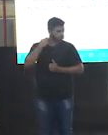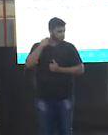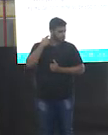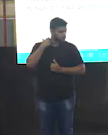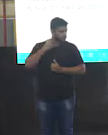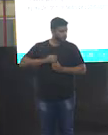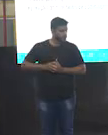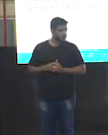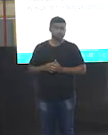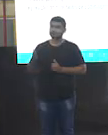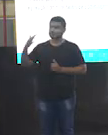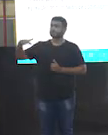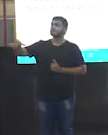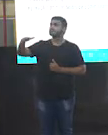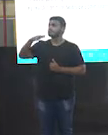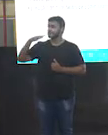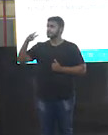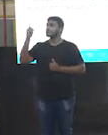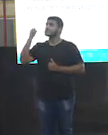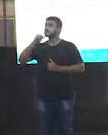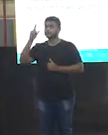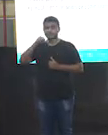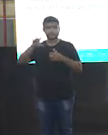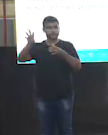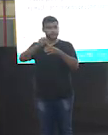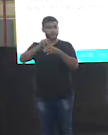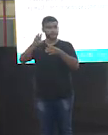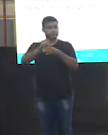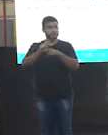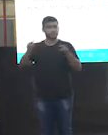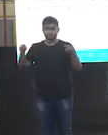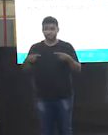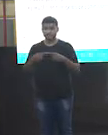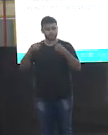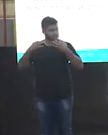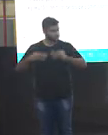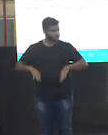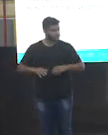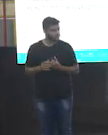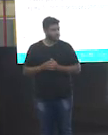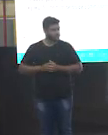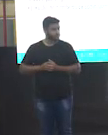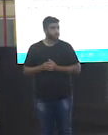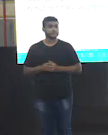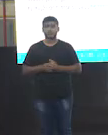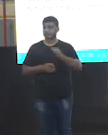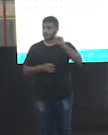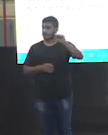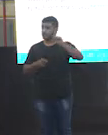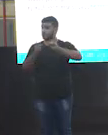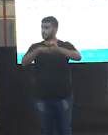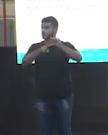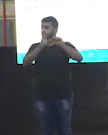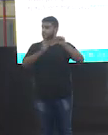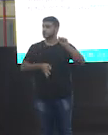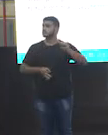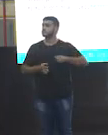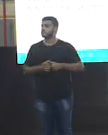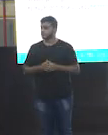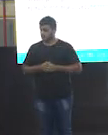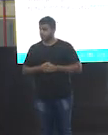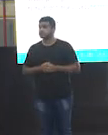da umidade presente no ar. É exatamente isso. A umidade do ar vai